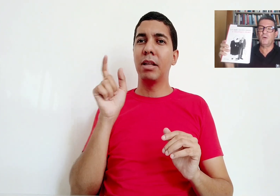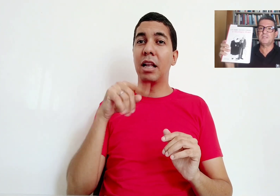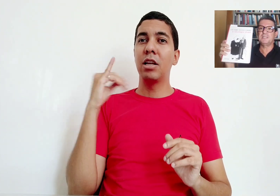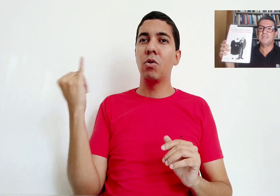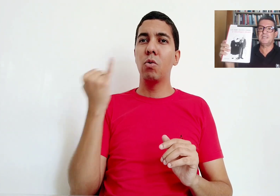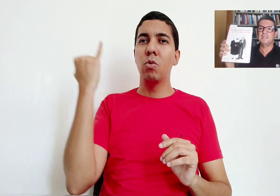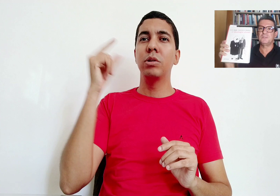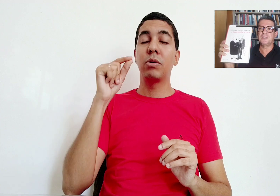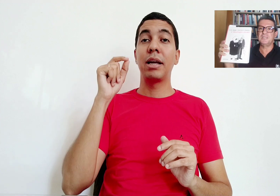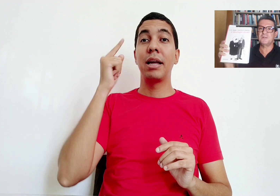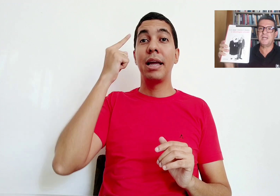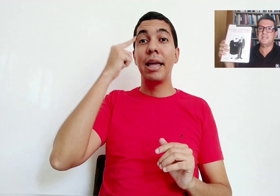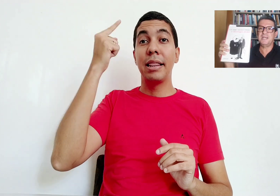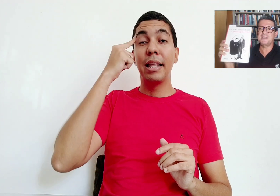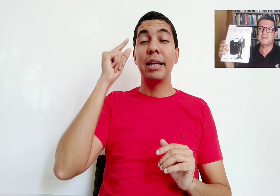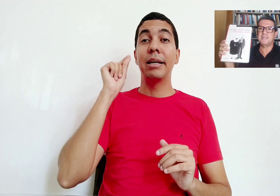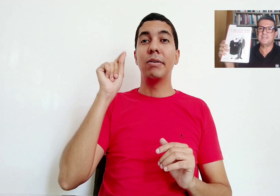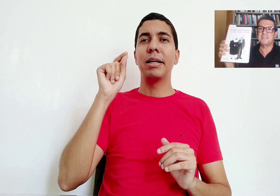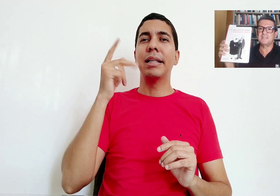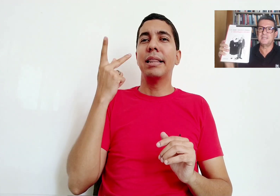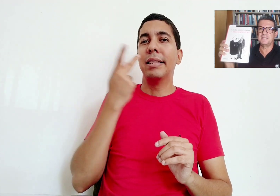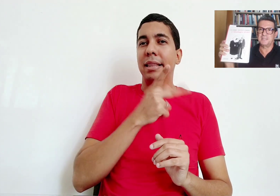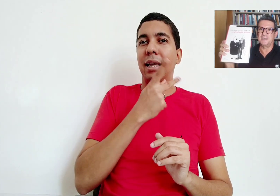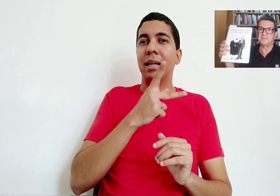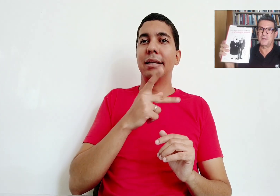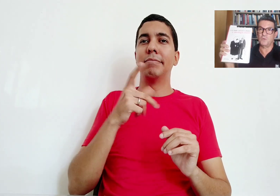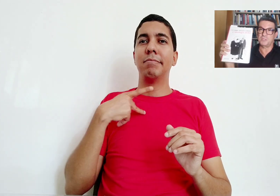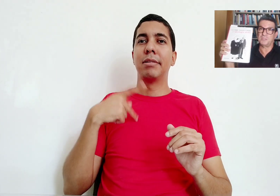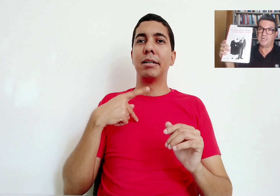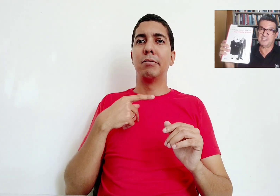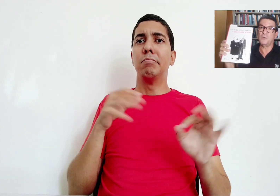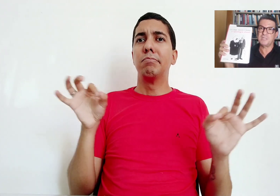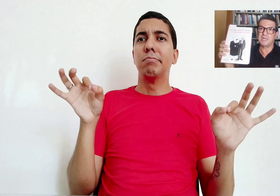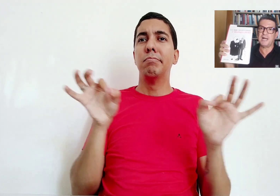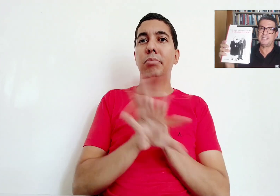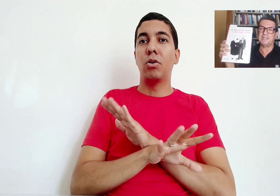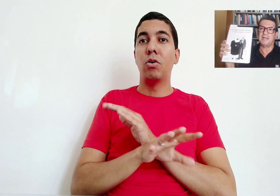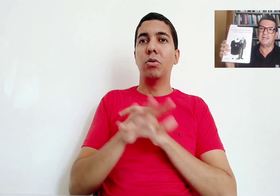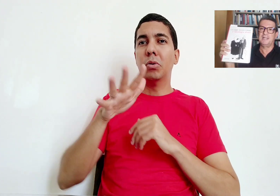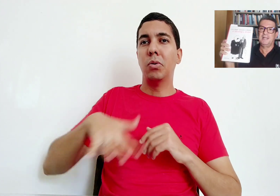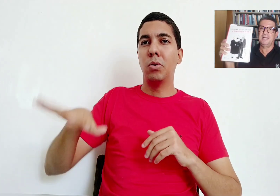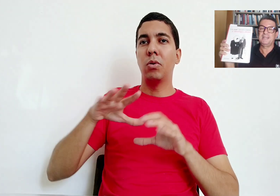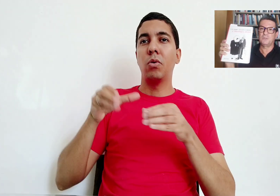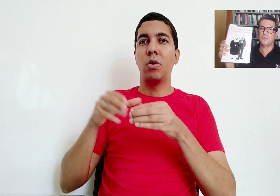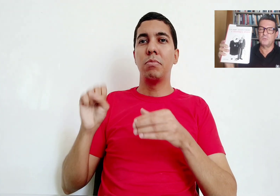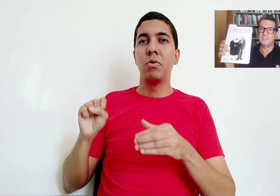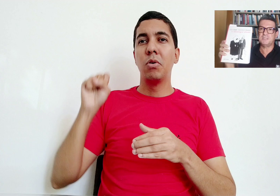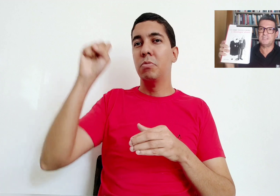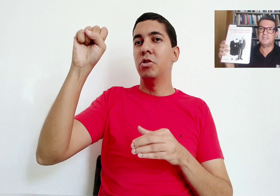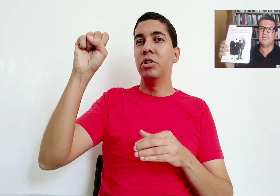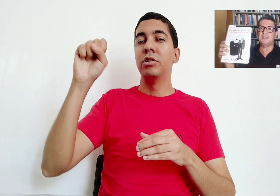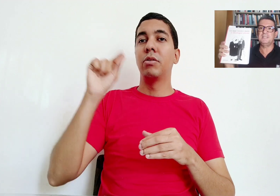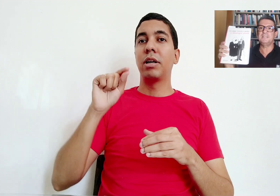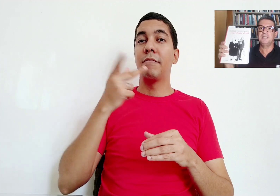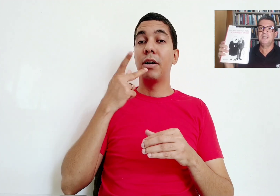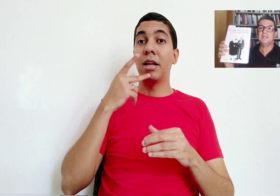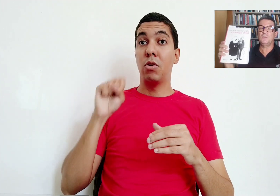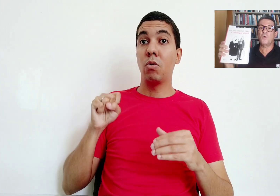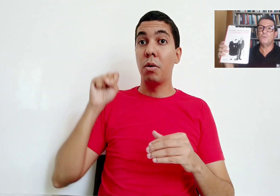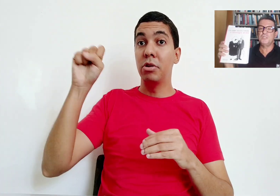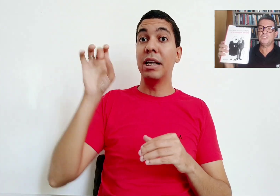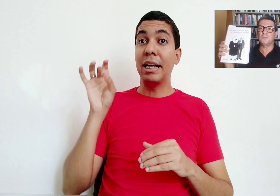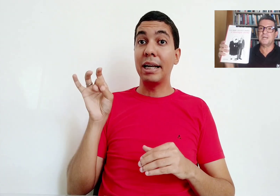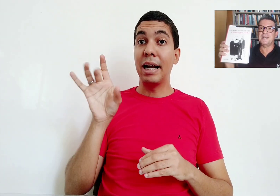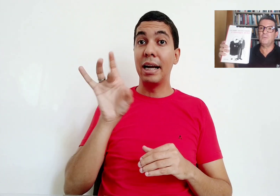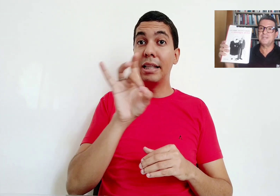muito importante aí que eles utilizam, que é a ideia assim, que está consagrada entre os comunistas, a ideia que diz que